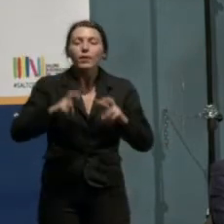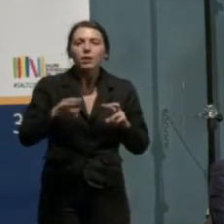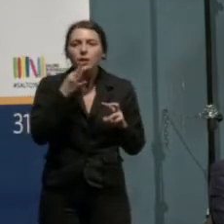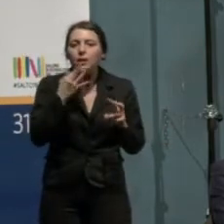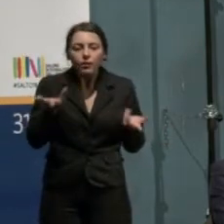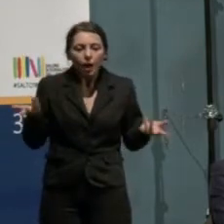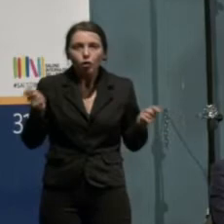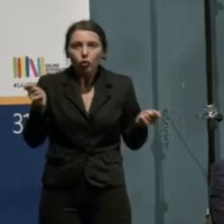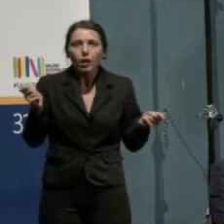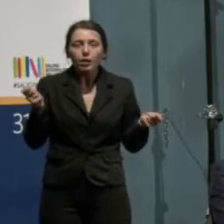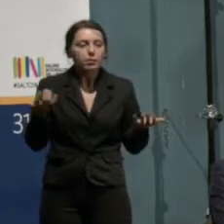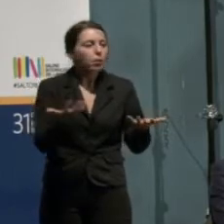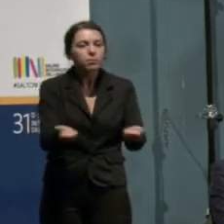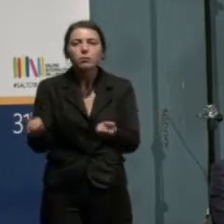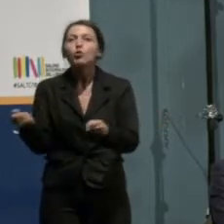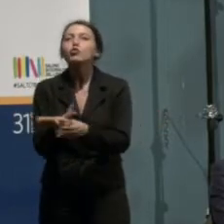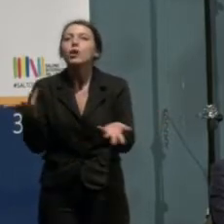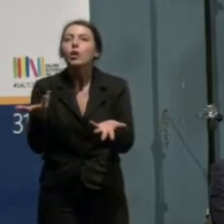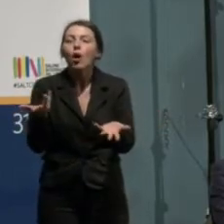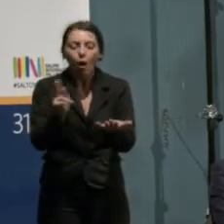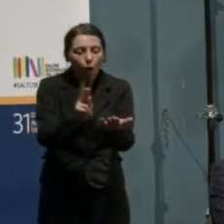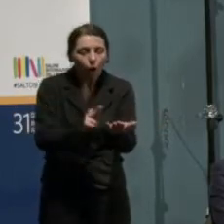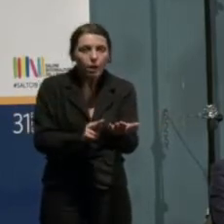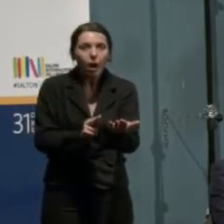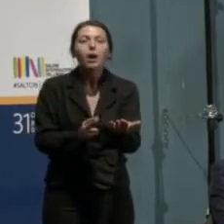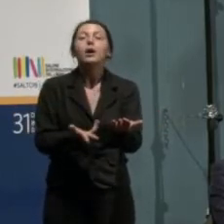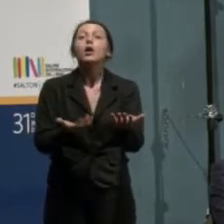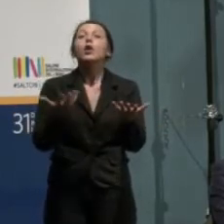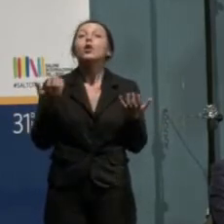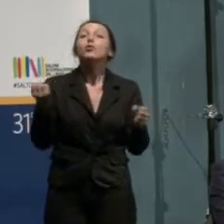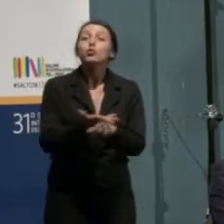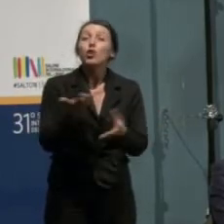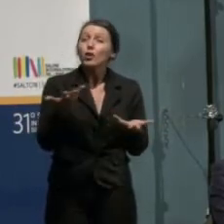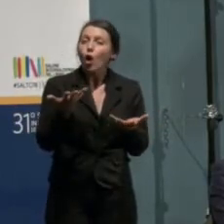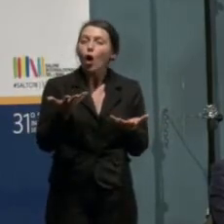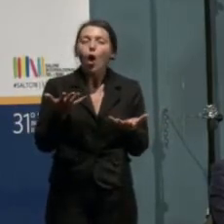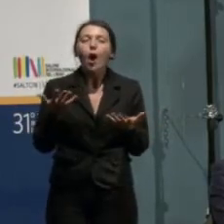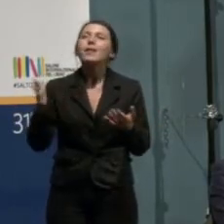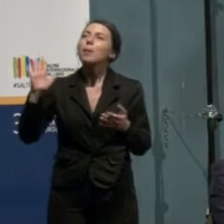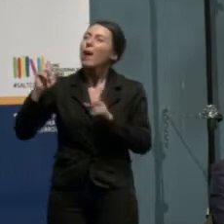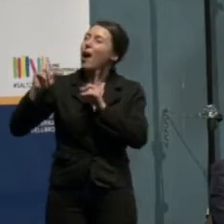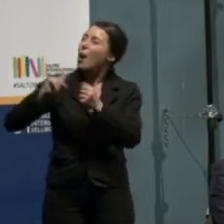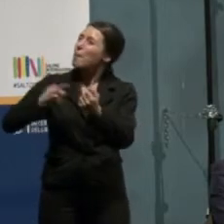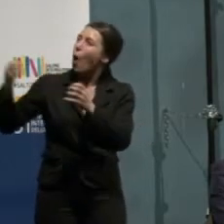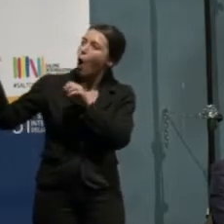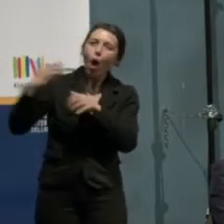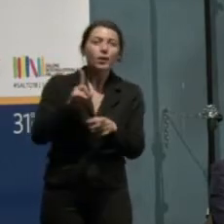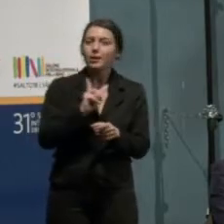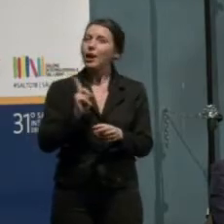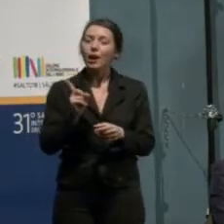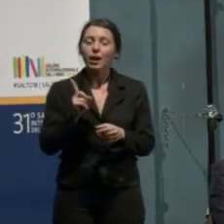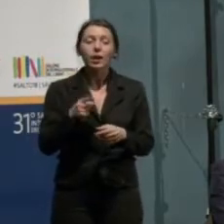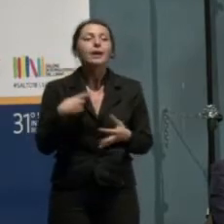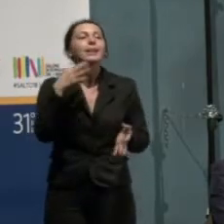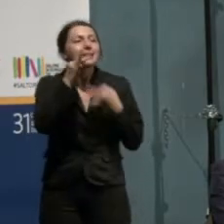fatti non lo forza incoercibile e su tutto i fatti al riparo del potere e quindi per secondo me secondo per raccontare la